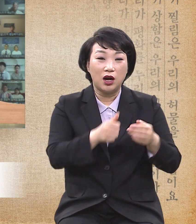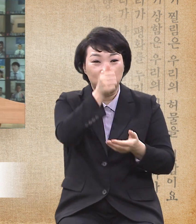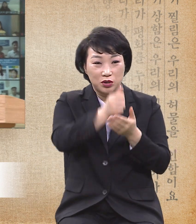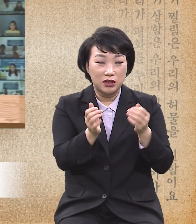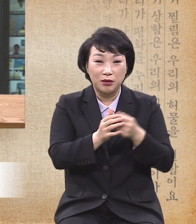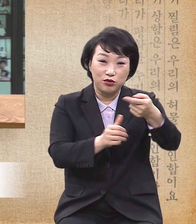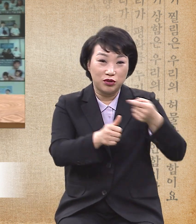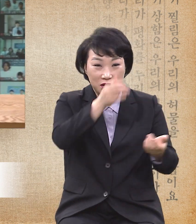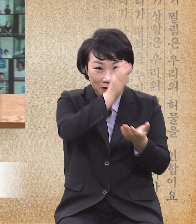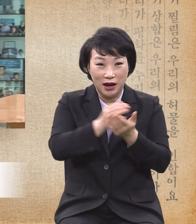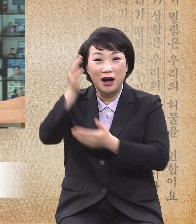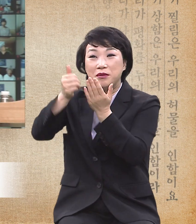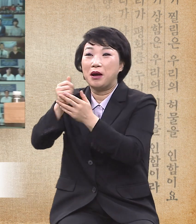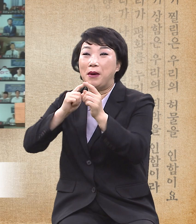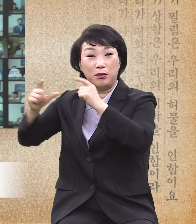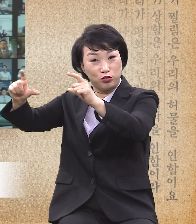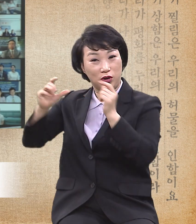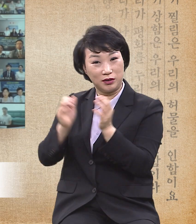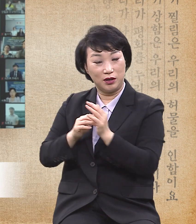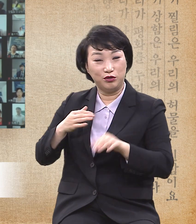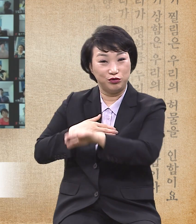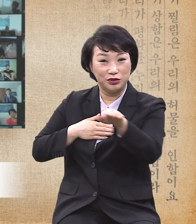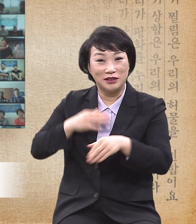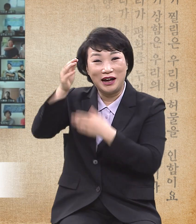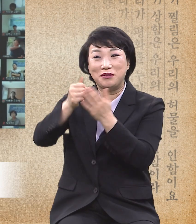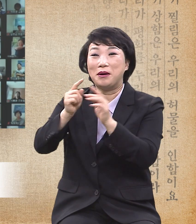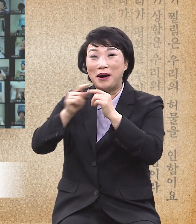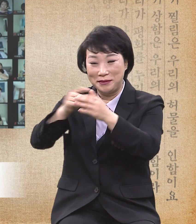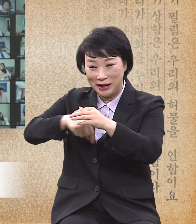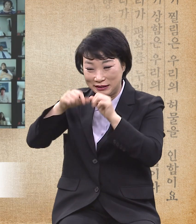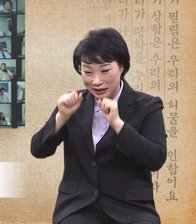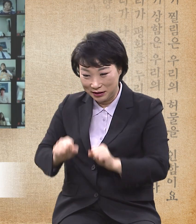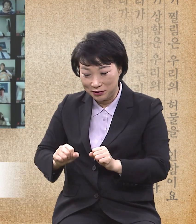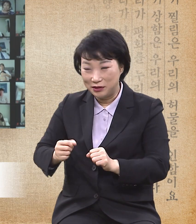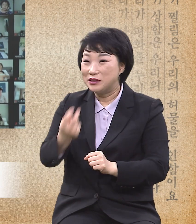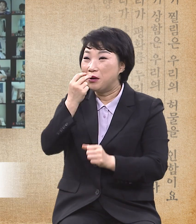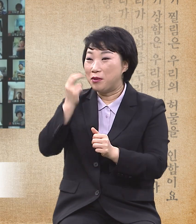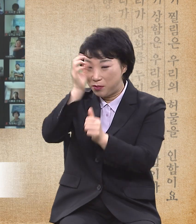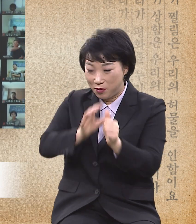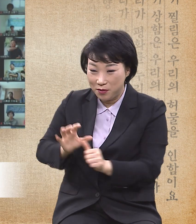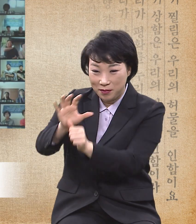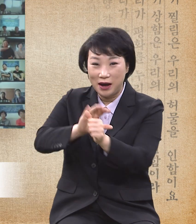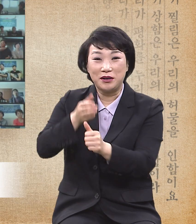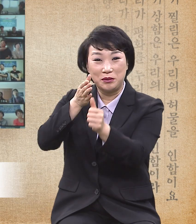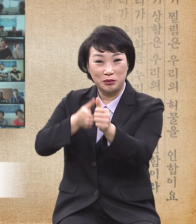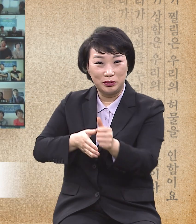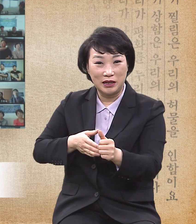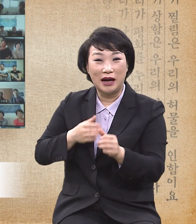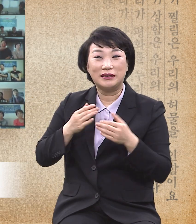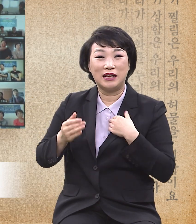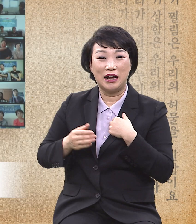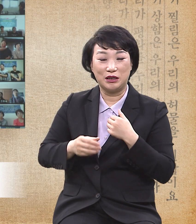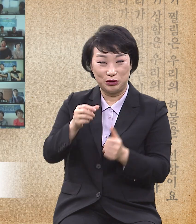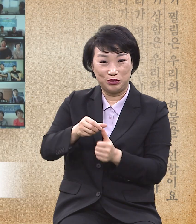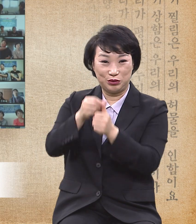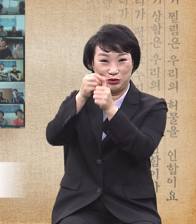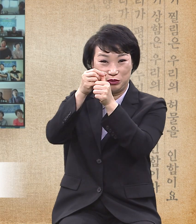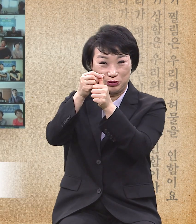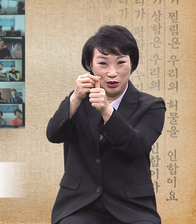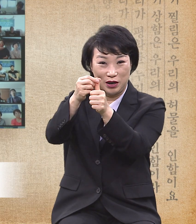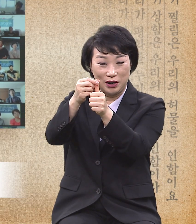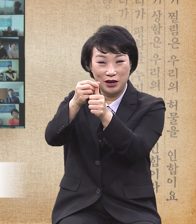말씀을 주셨으니 우리는 절대 말씀 안에서 생명의 보호를 받으며 나를